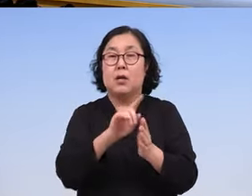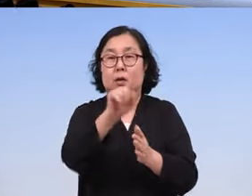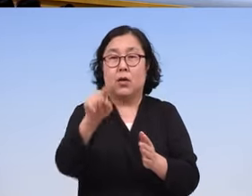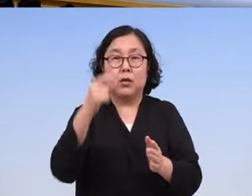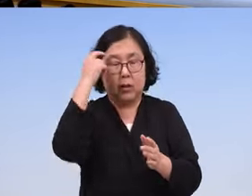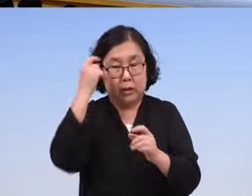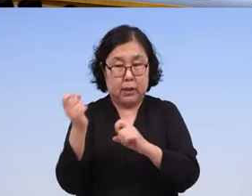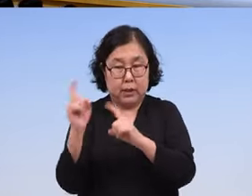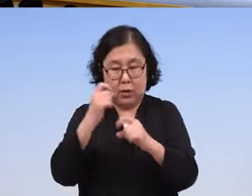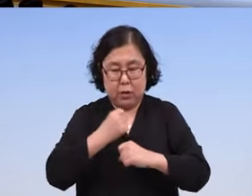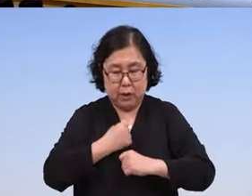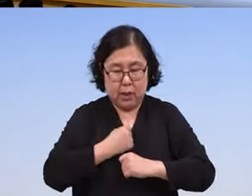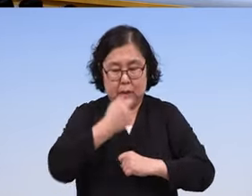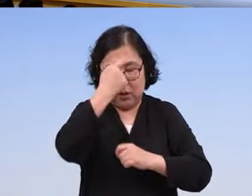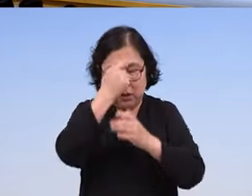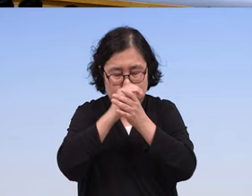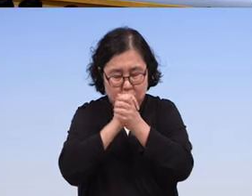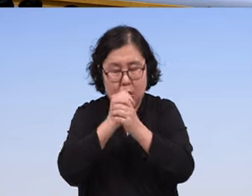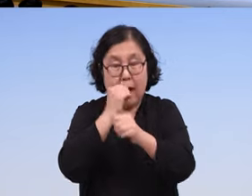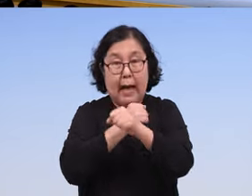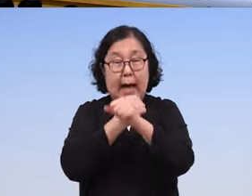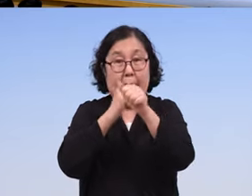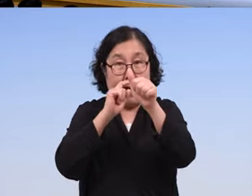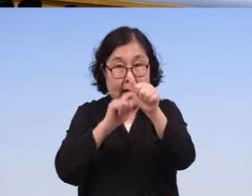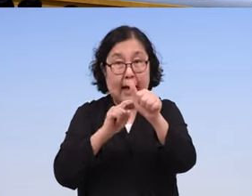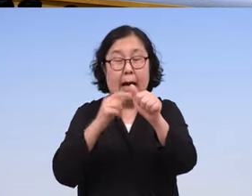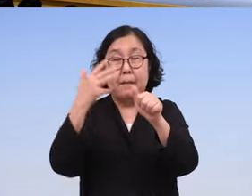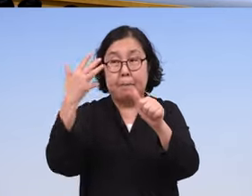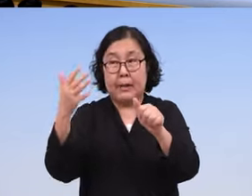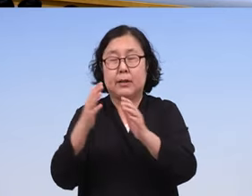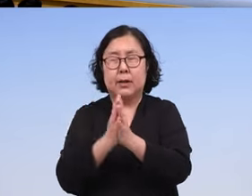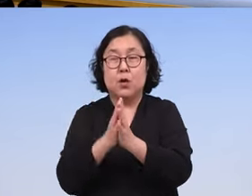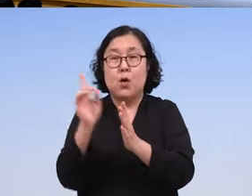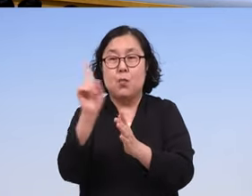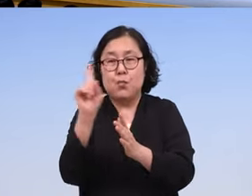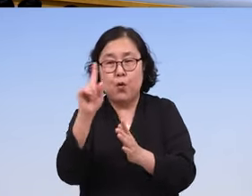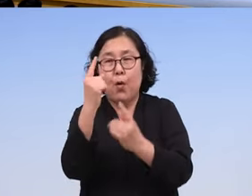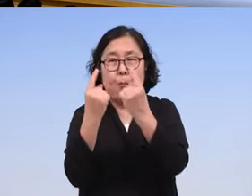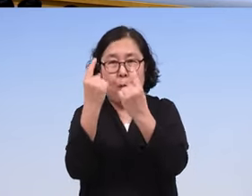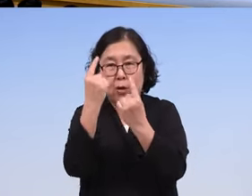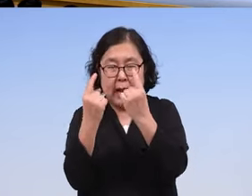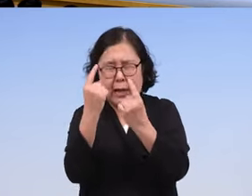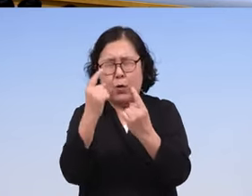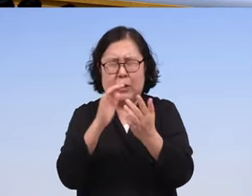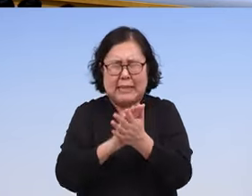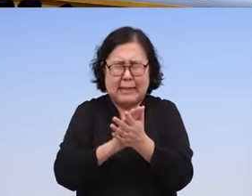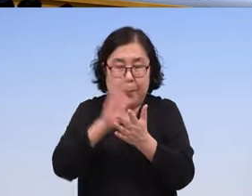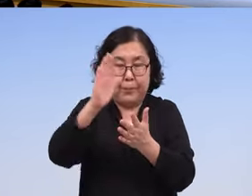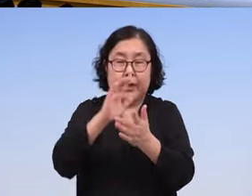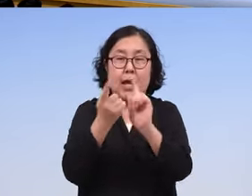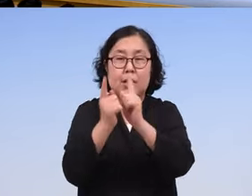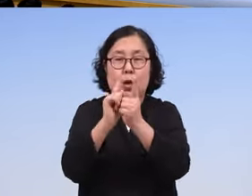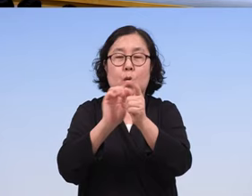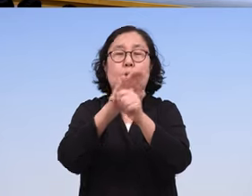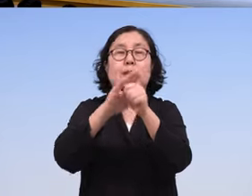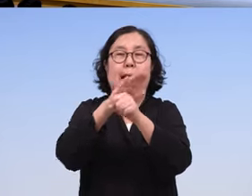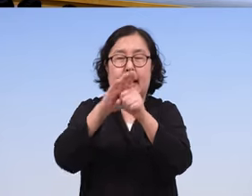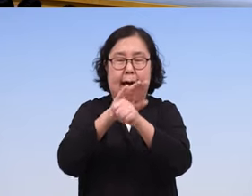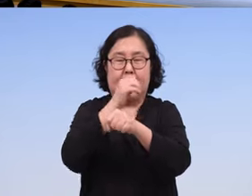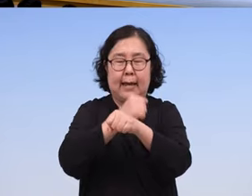앞에서 그러므로 너희는 정신을 차리고 근신하여 기도하라. 그리고 8절에서 무엇보다도 뜨겁게 서로